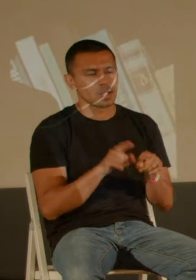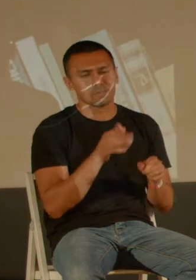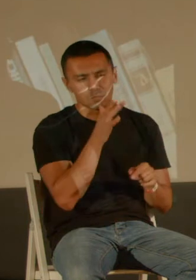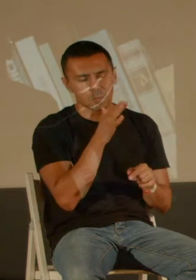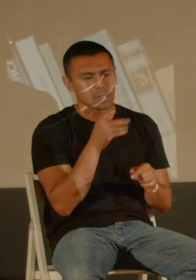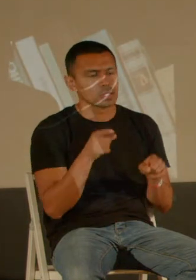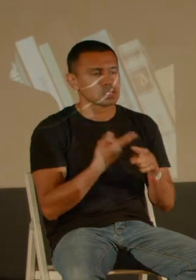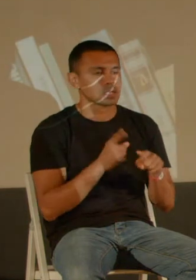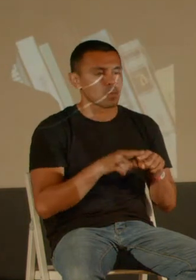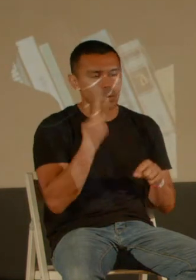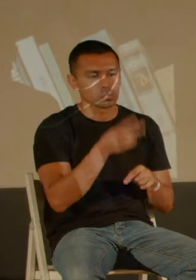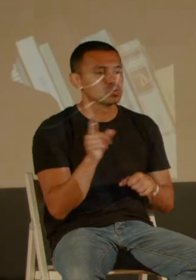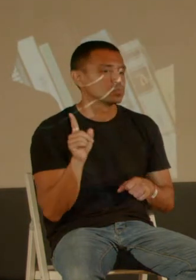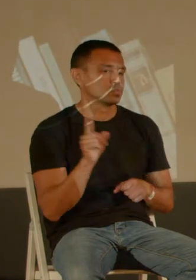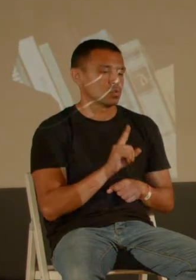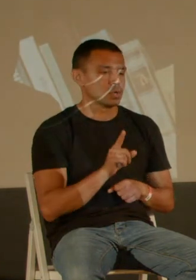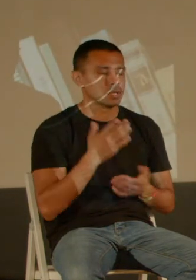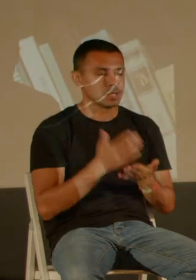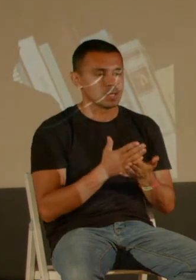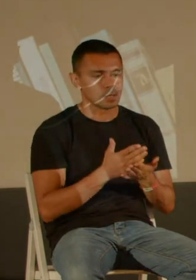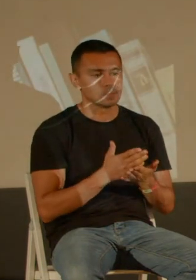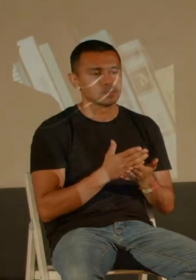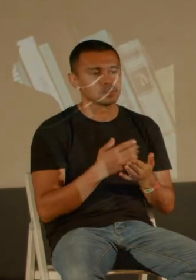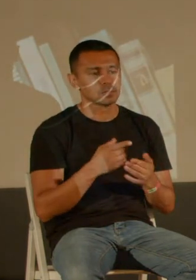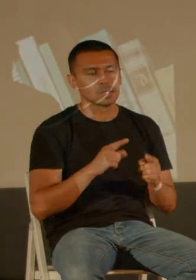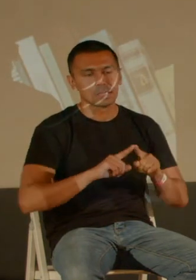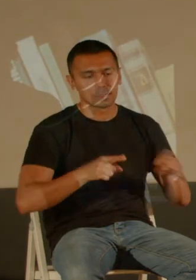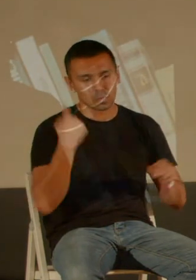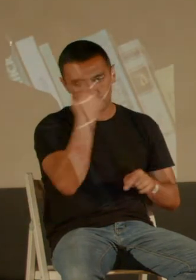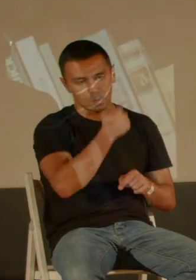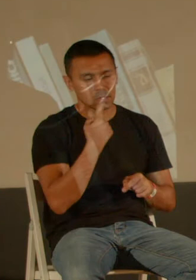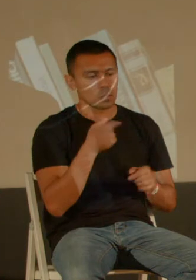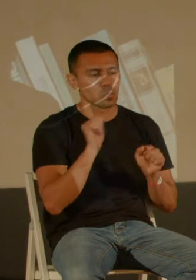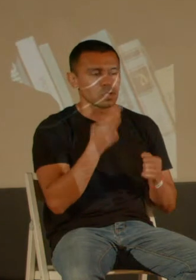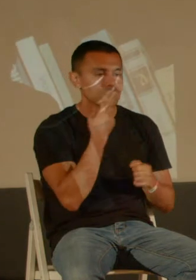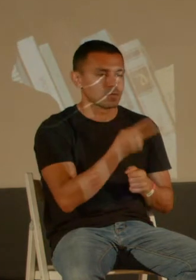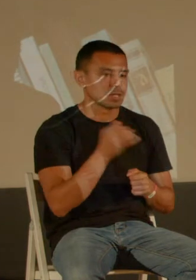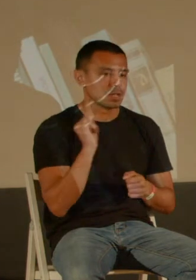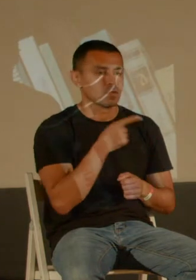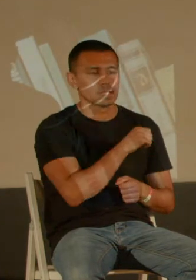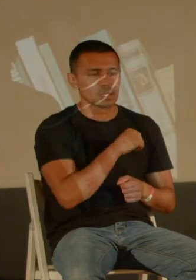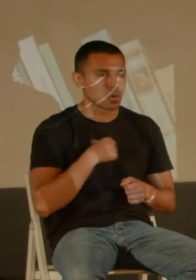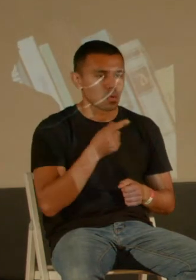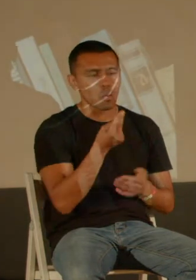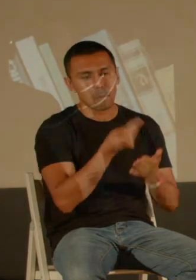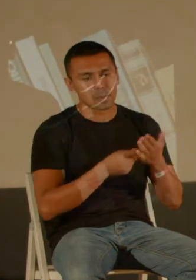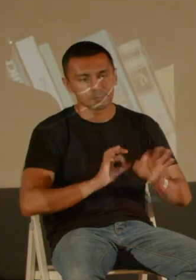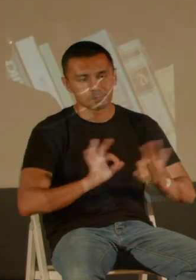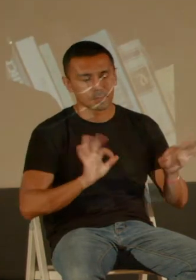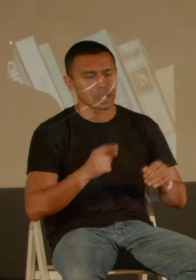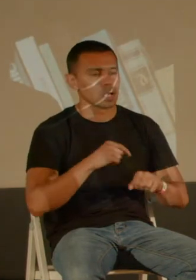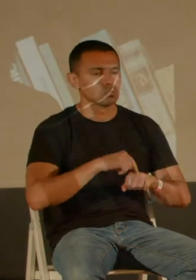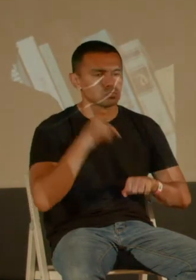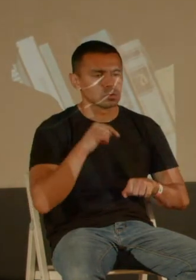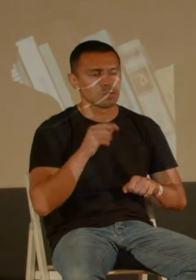момент. І це показує, що є певний тип особистості. І можна дивитися, і вона сама його описує, там така